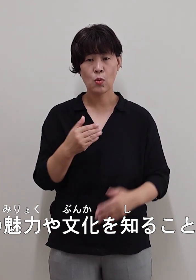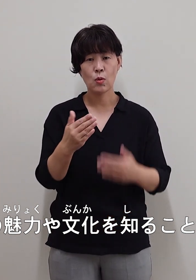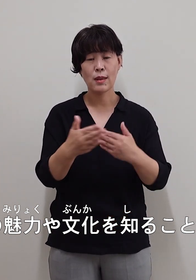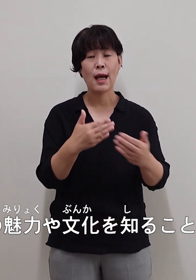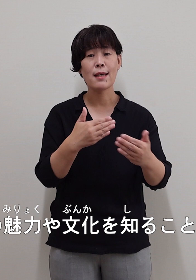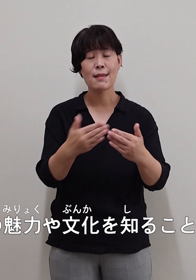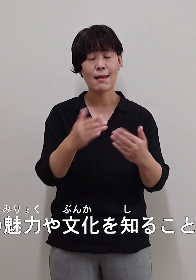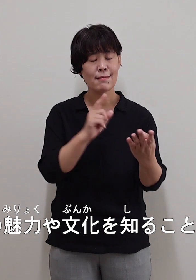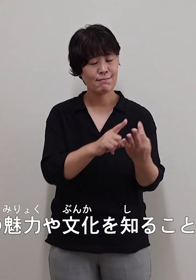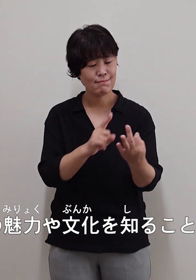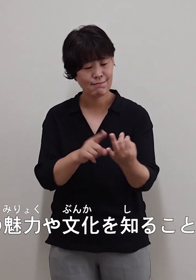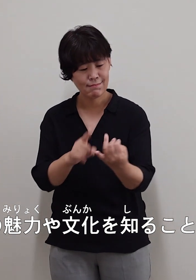満載です。